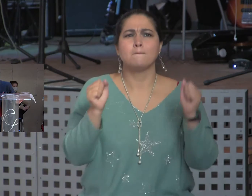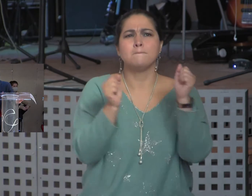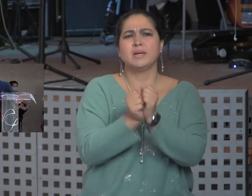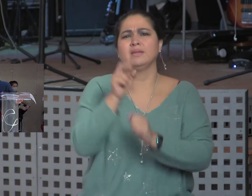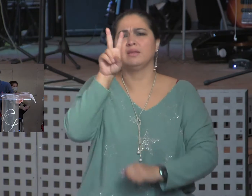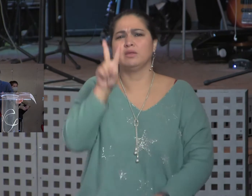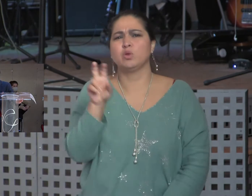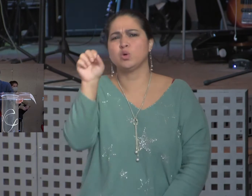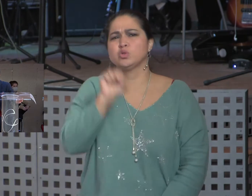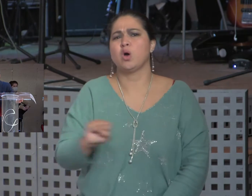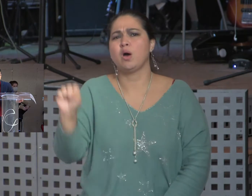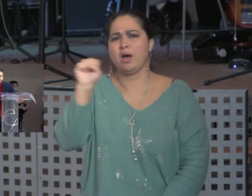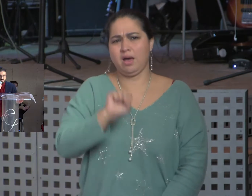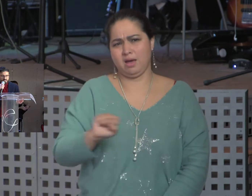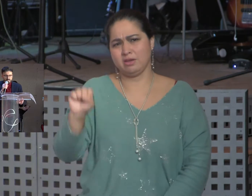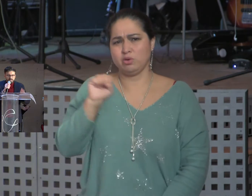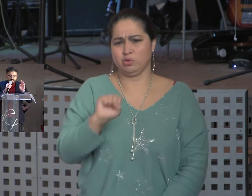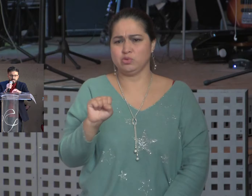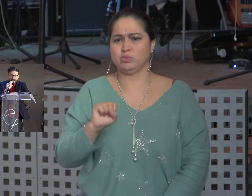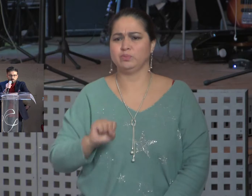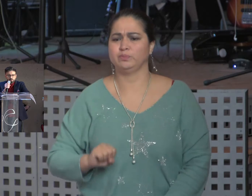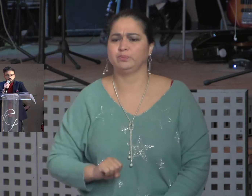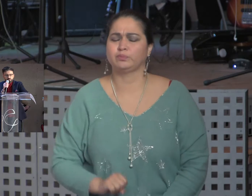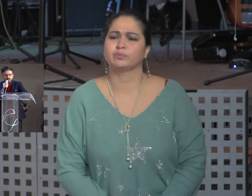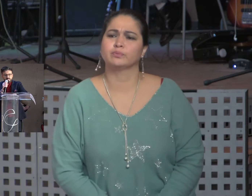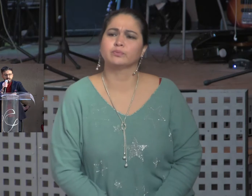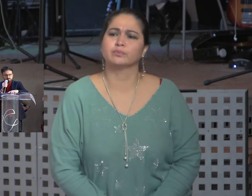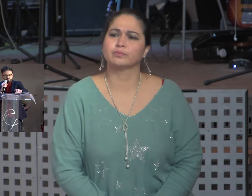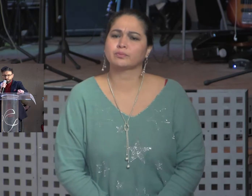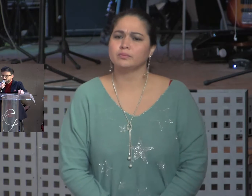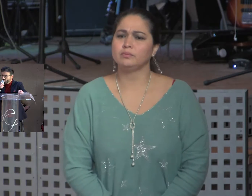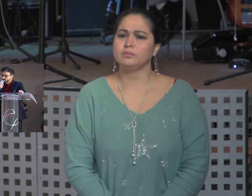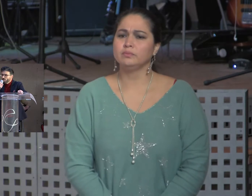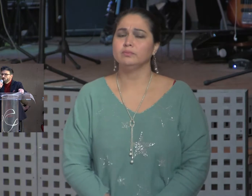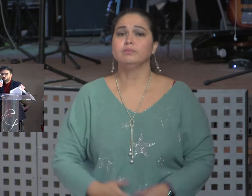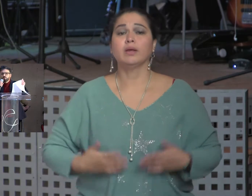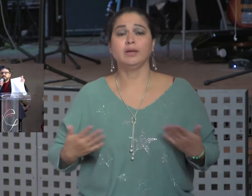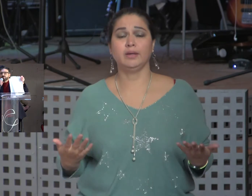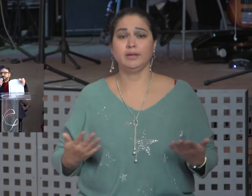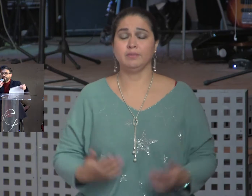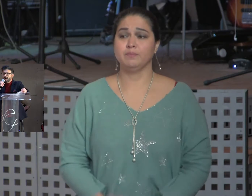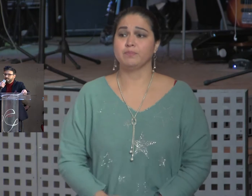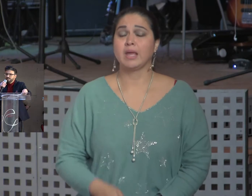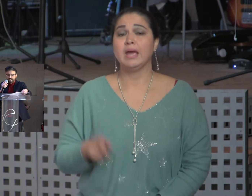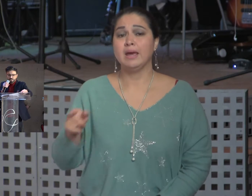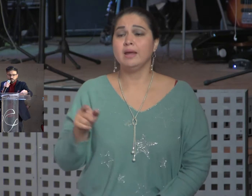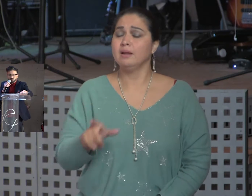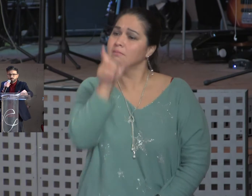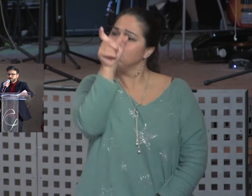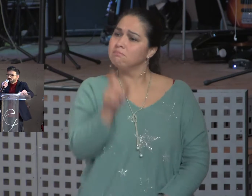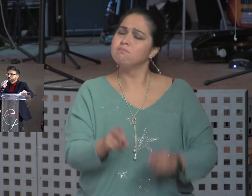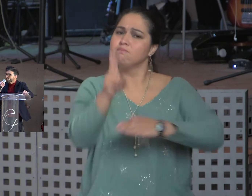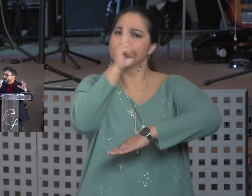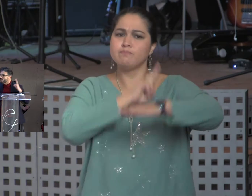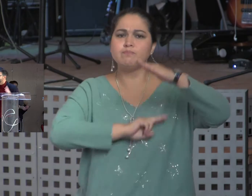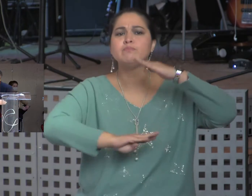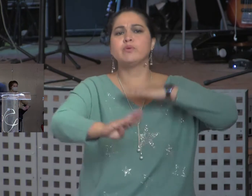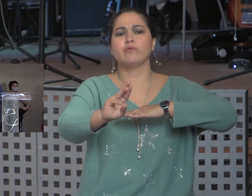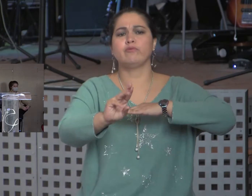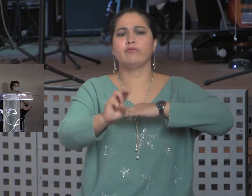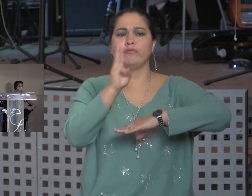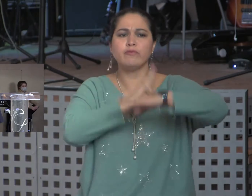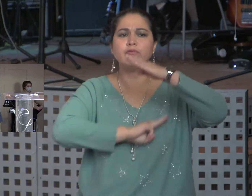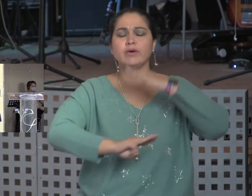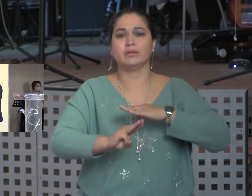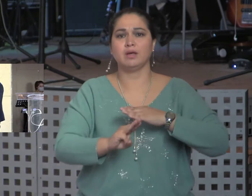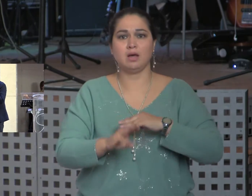profeta desterrado. Y era un profeta muy especial porque Dios le hablaba